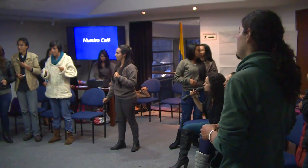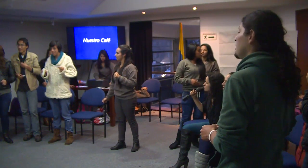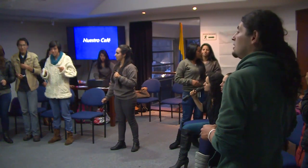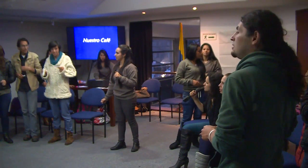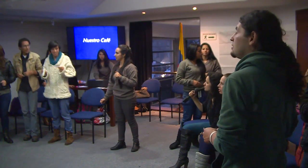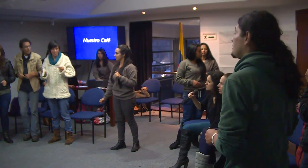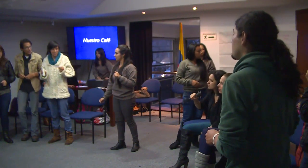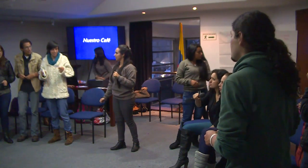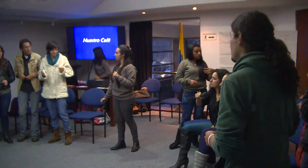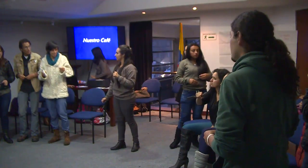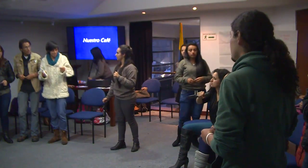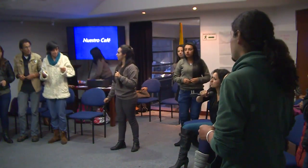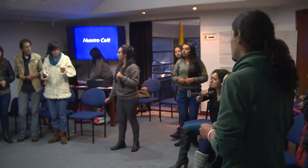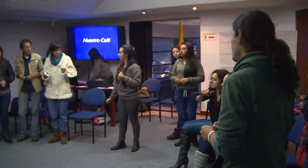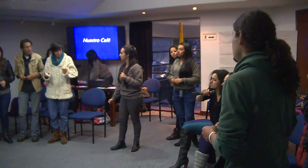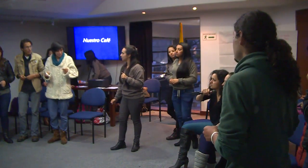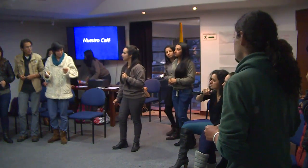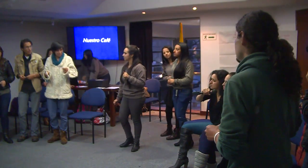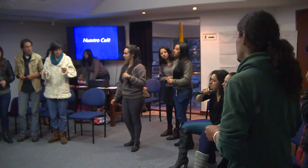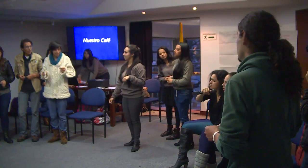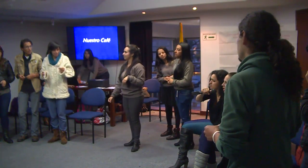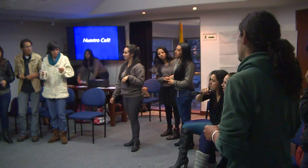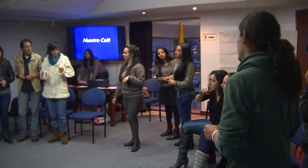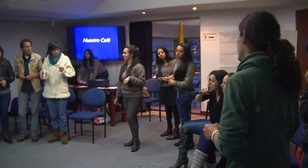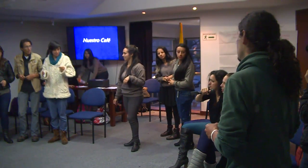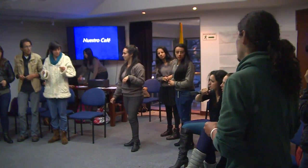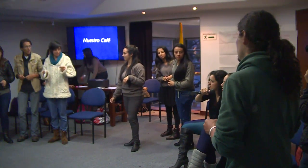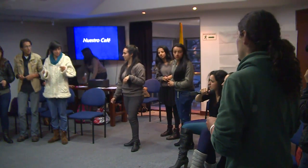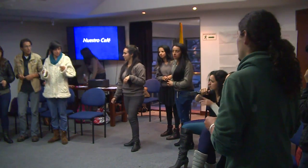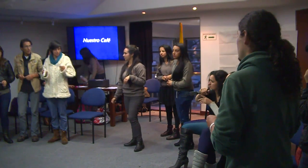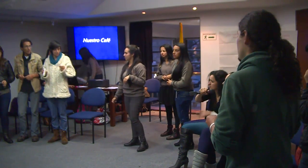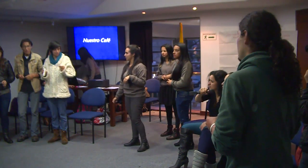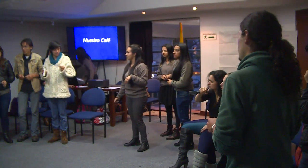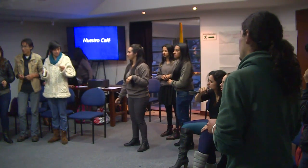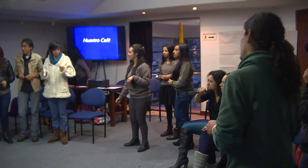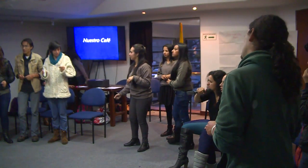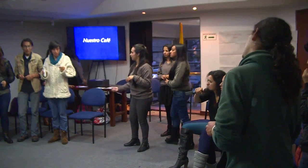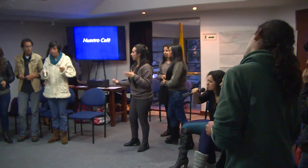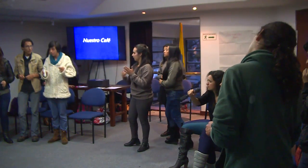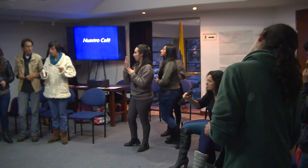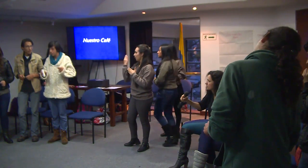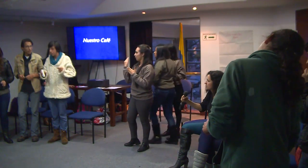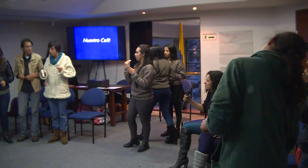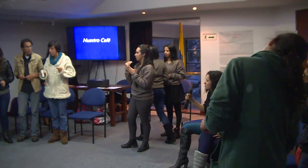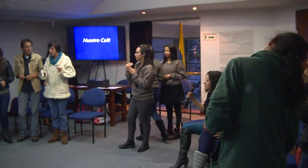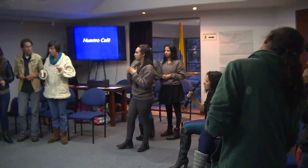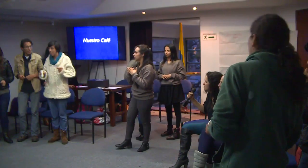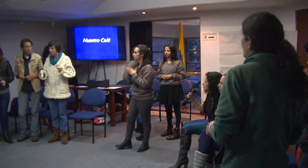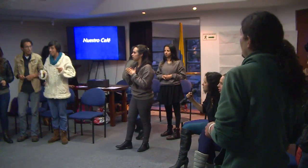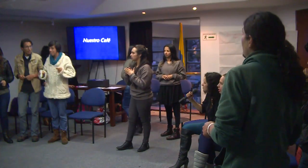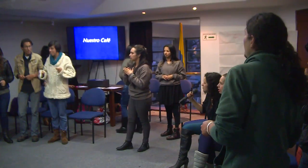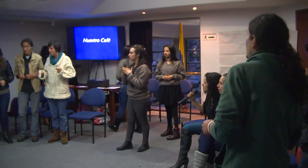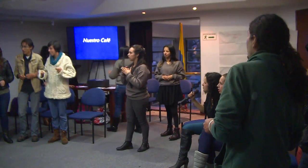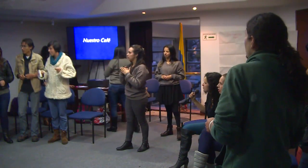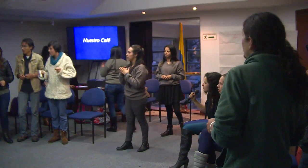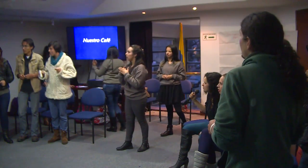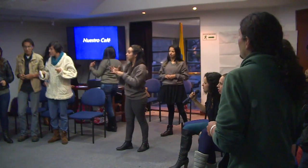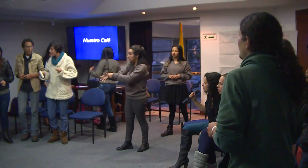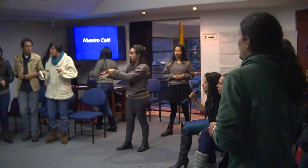Pero tienen que estar poniendo atención porque si miran para otro lado, de pronto la lana cae mal, dice Felipe. Sí, ya entendí.